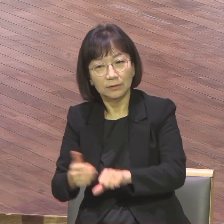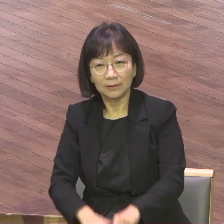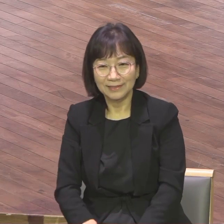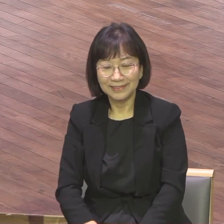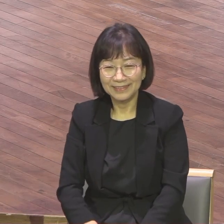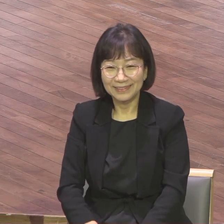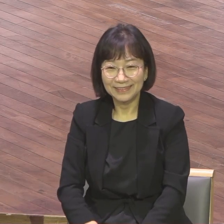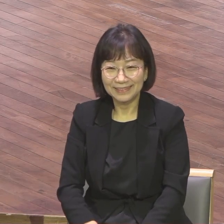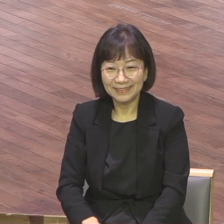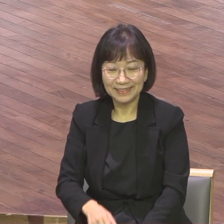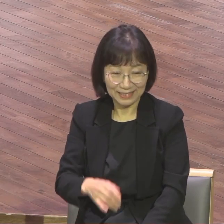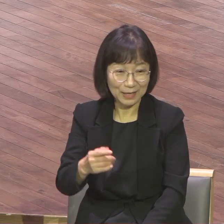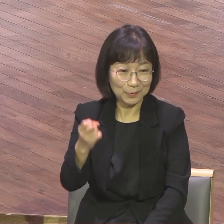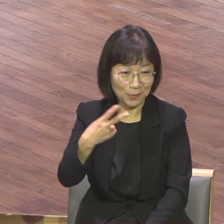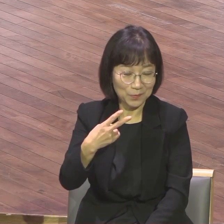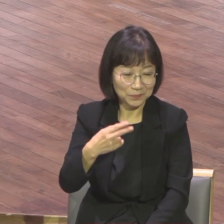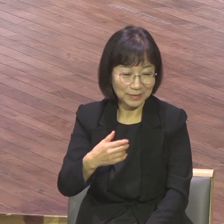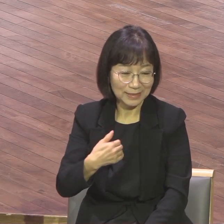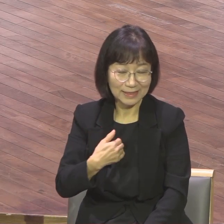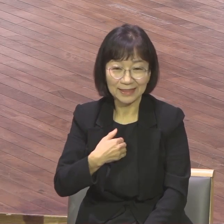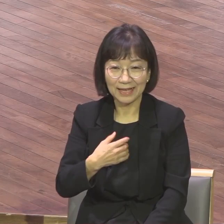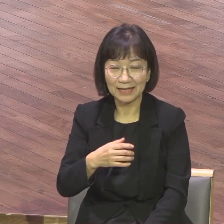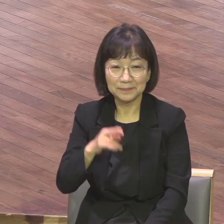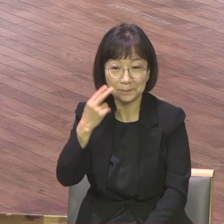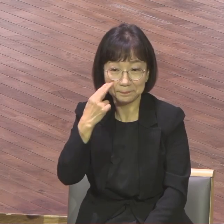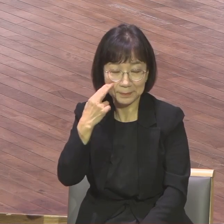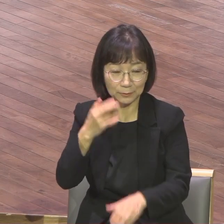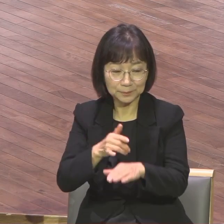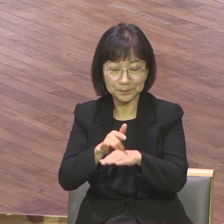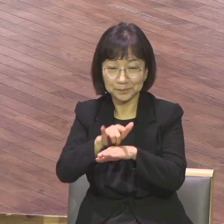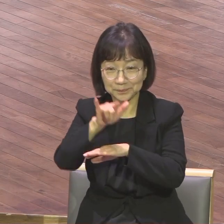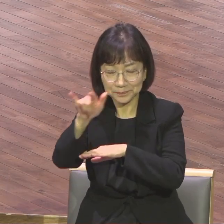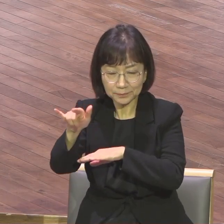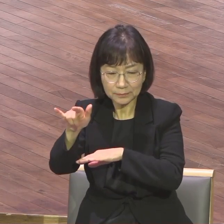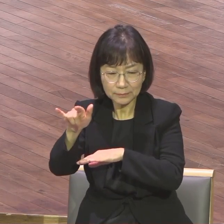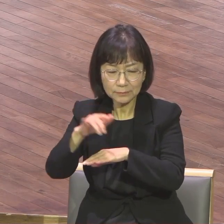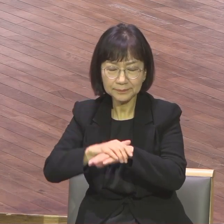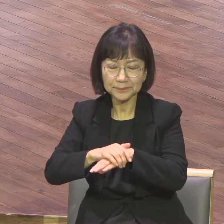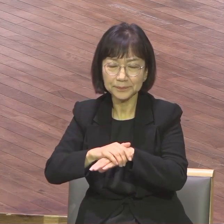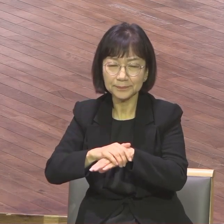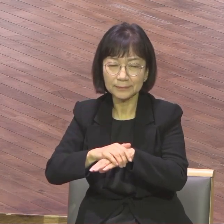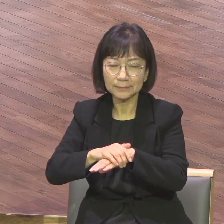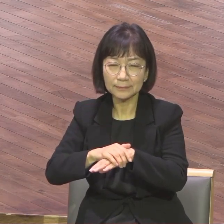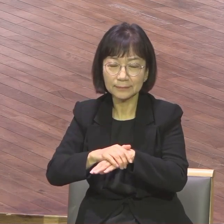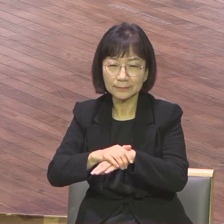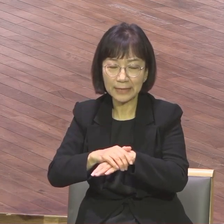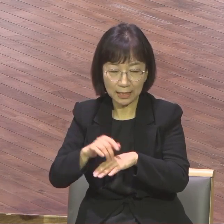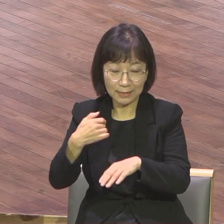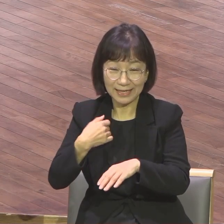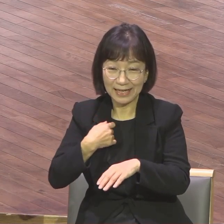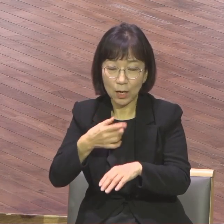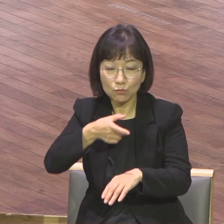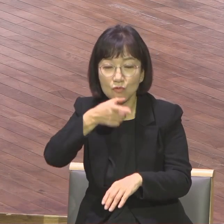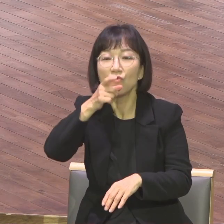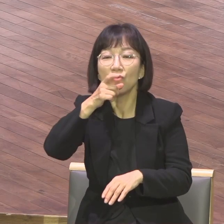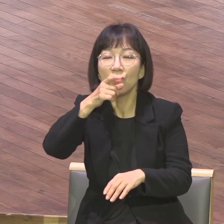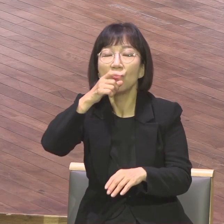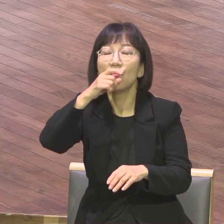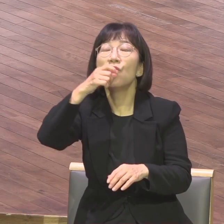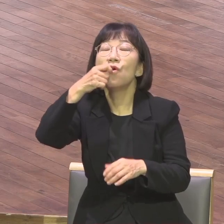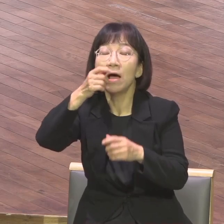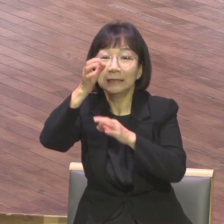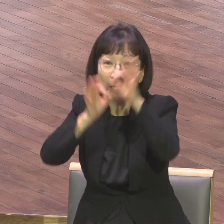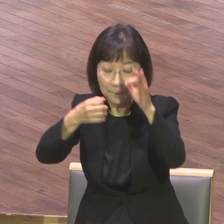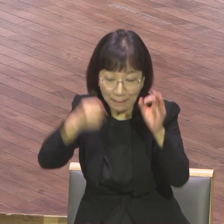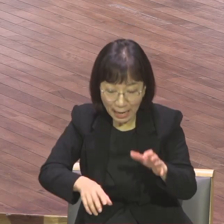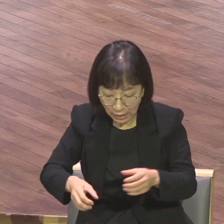뭐 호텔에서 이렇게 물을 컵을 이렇게 들다 깨었어요. 손가락이 찢어졌어요. 찢어져서 요즘 찢어져서